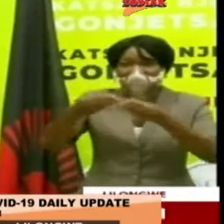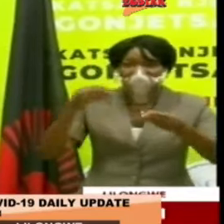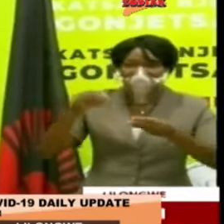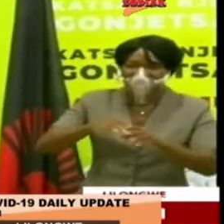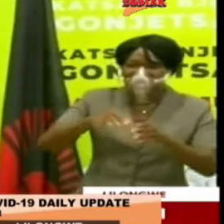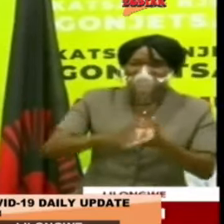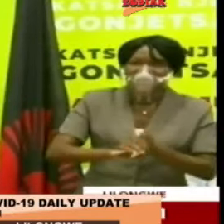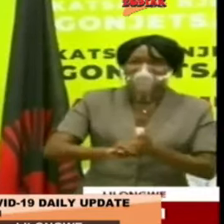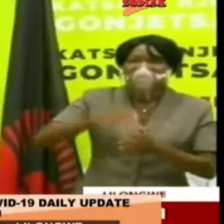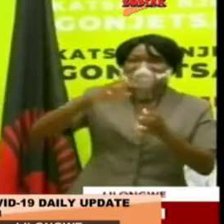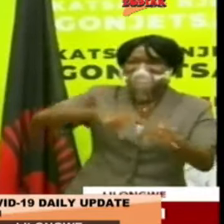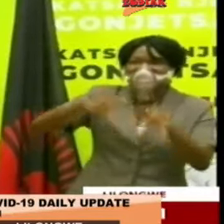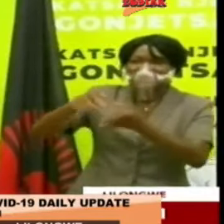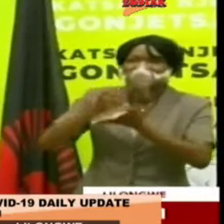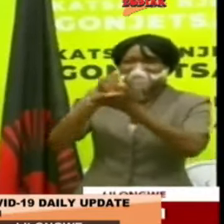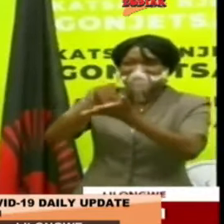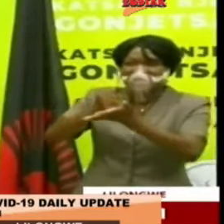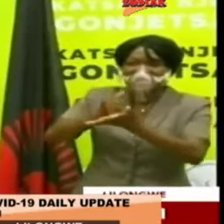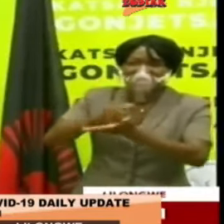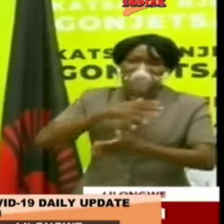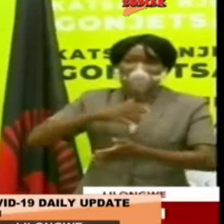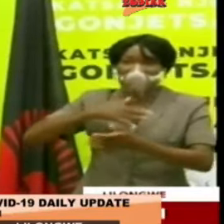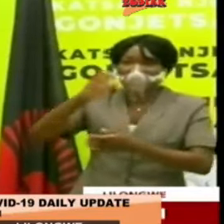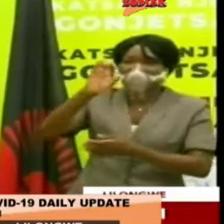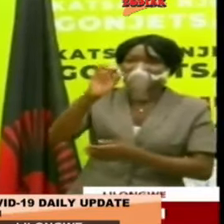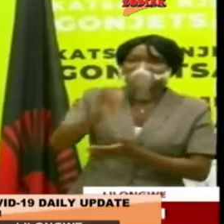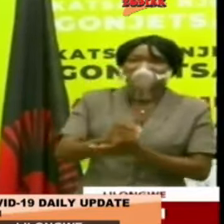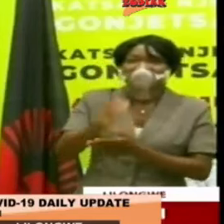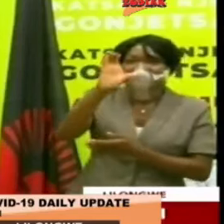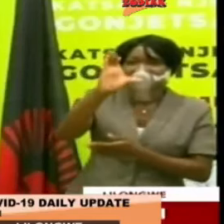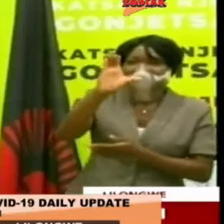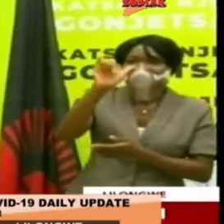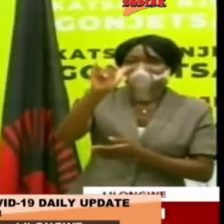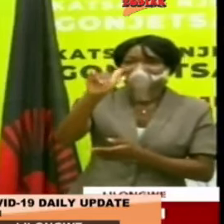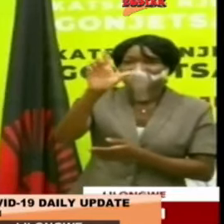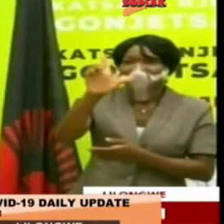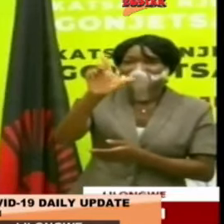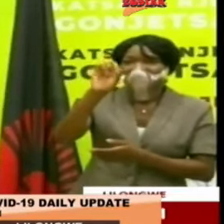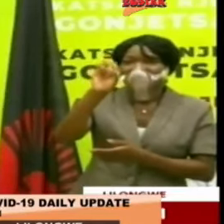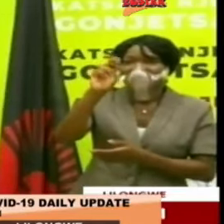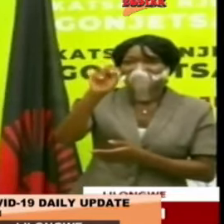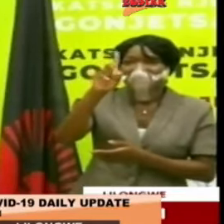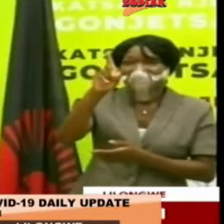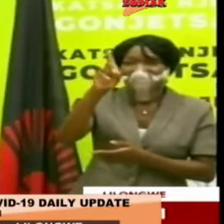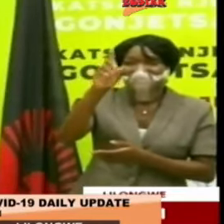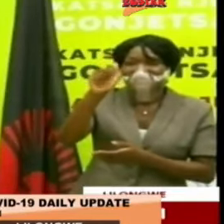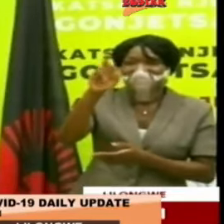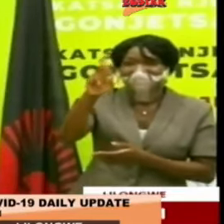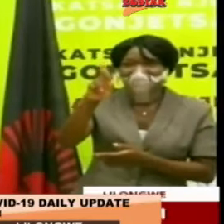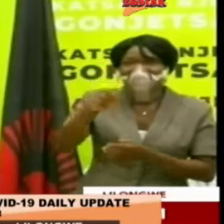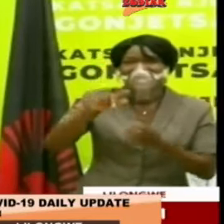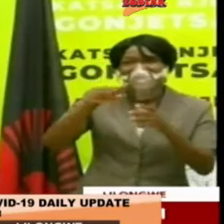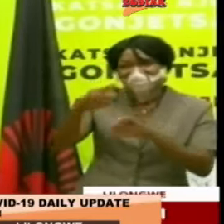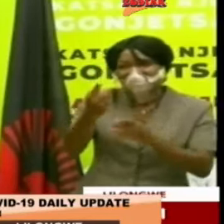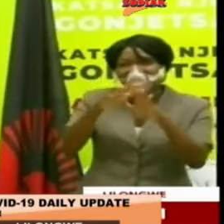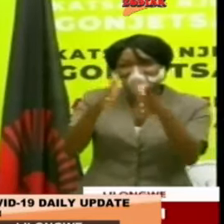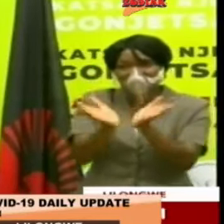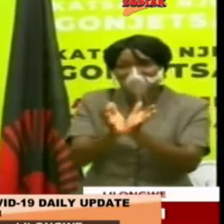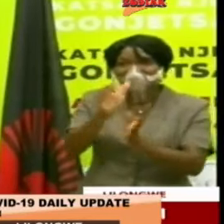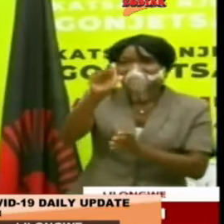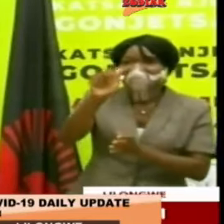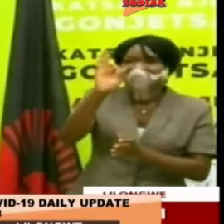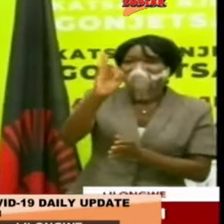kumenekonso takaona oxygen aliko kwanira ndipo ndathokoza kwambiri a fox amene aonjezeraso masilinda